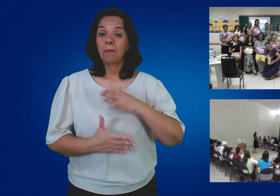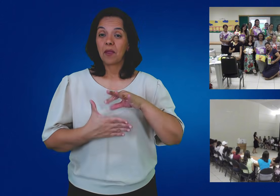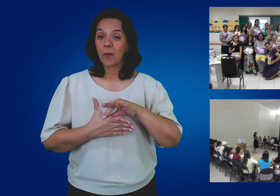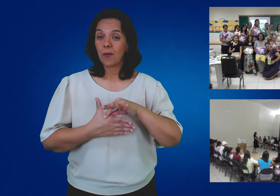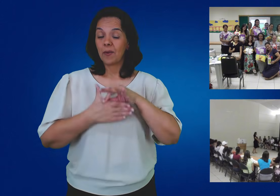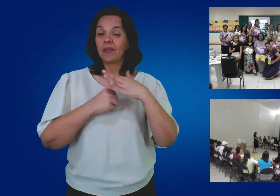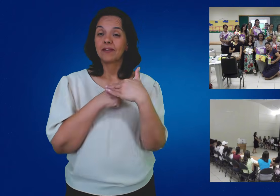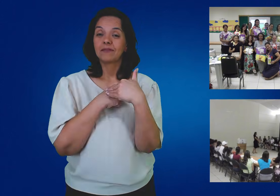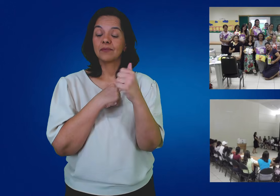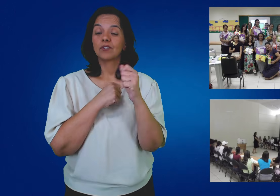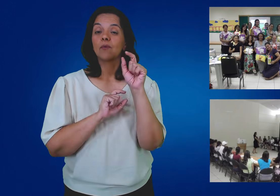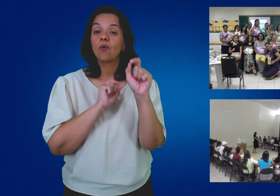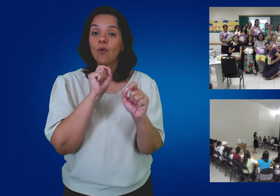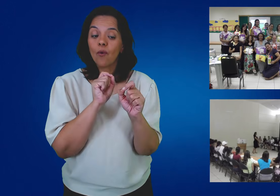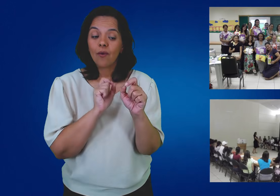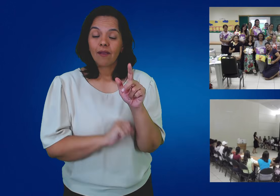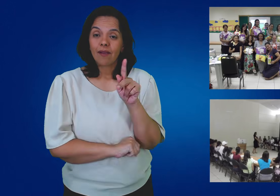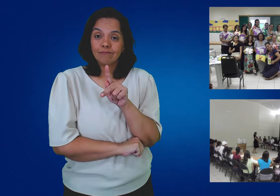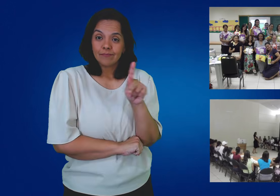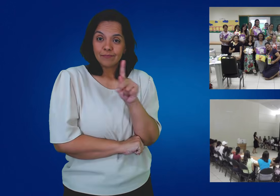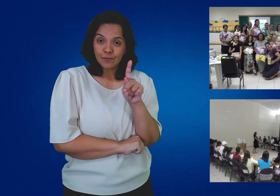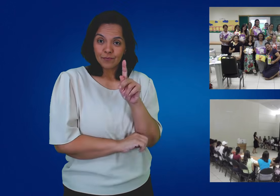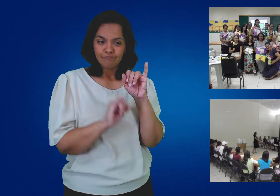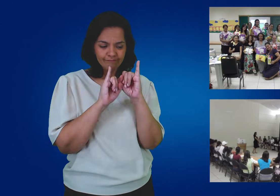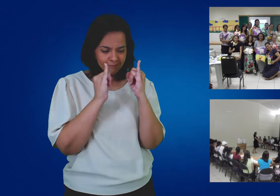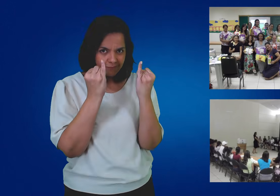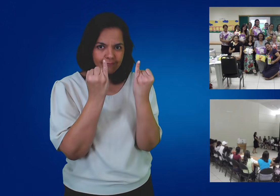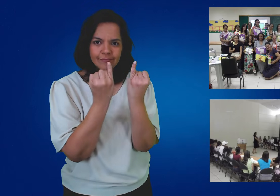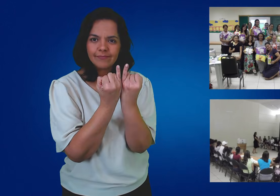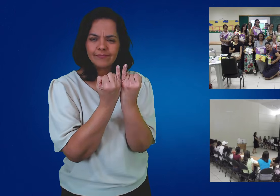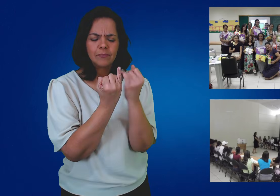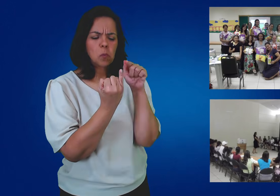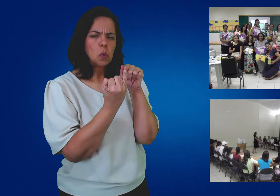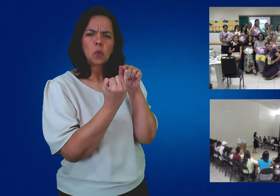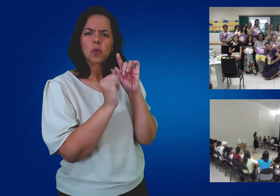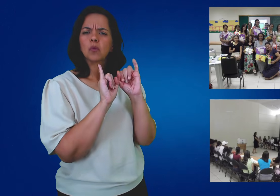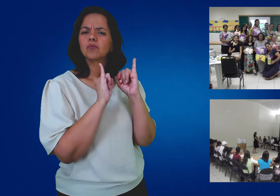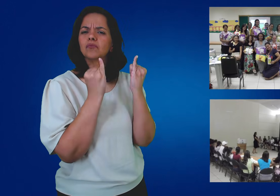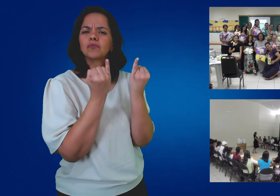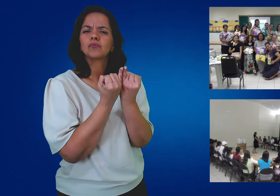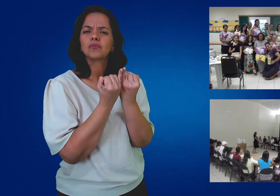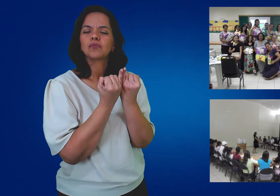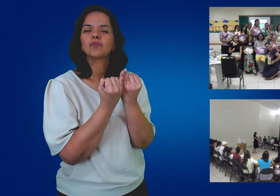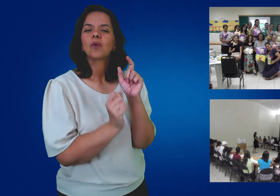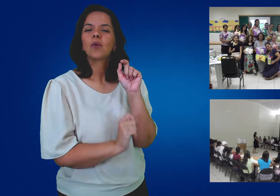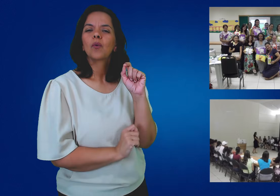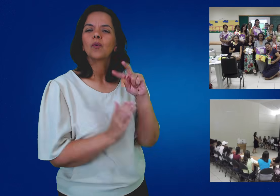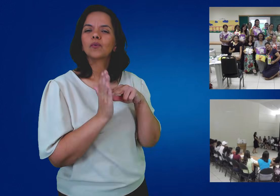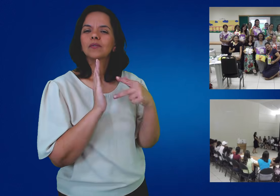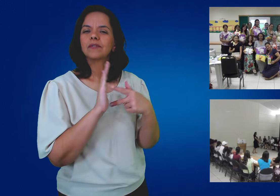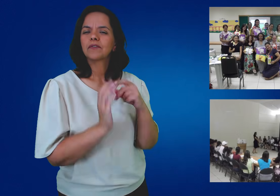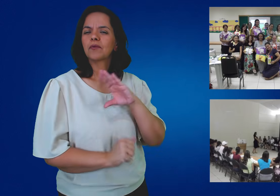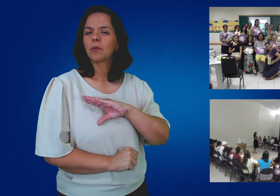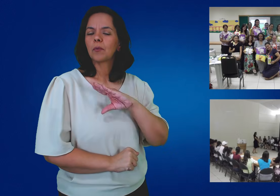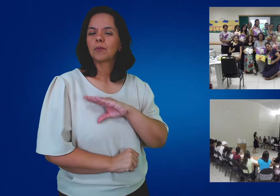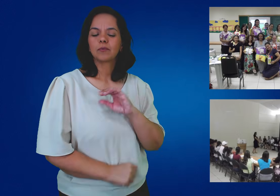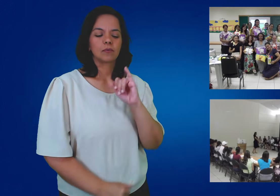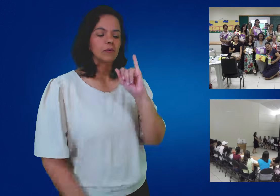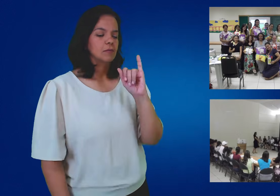tempo, meu líder me chamou e comecei a trabalhar como professora do instituto. Esse é